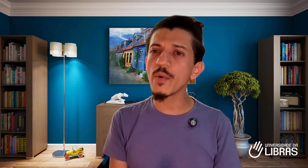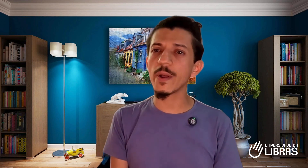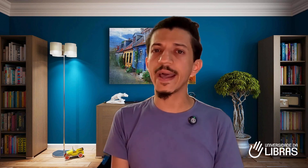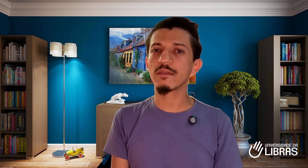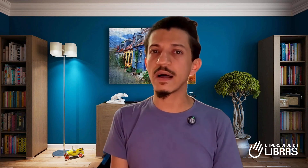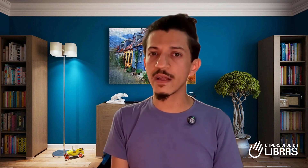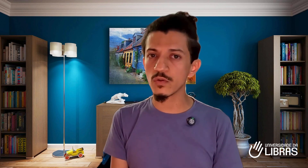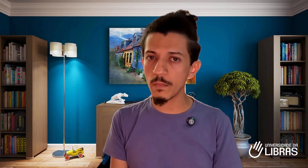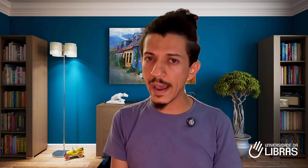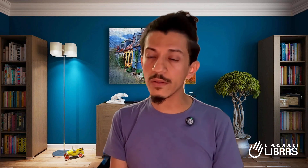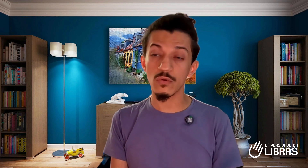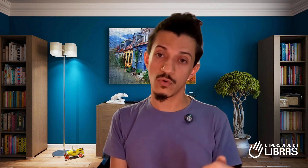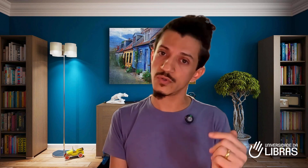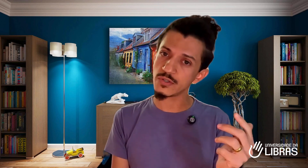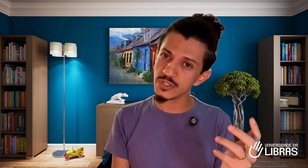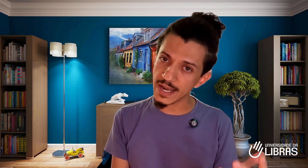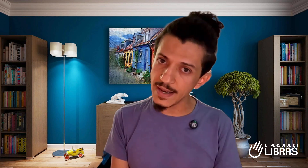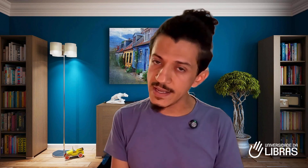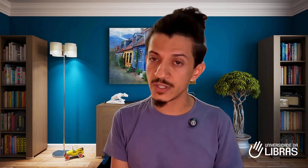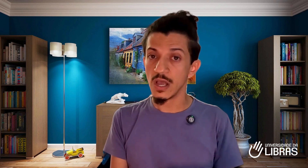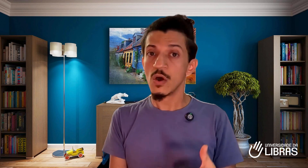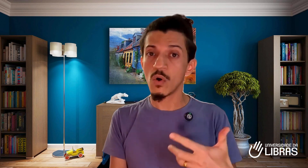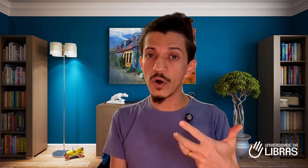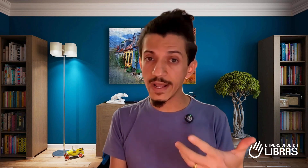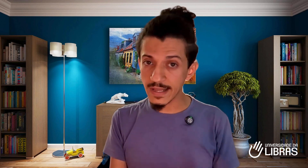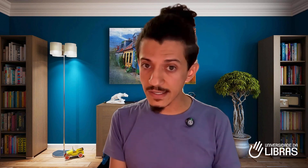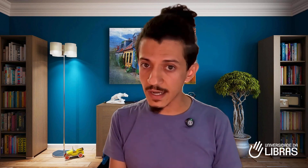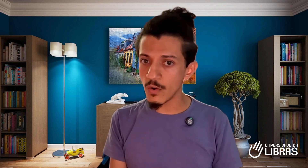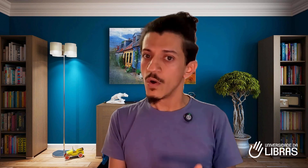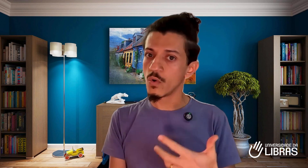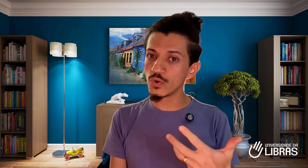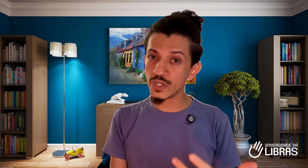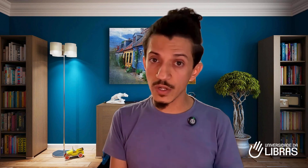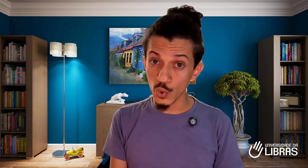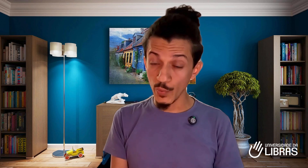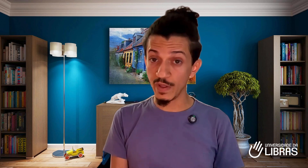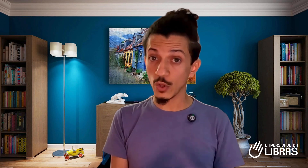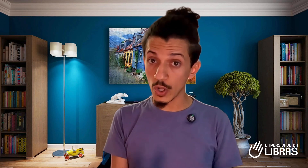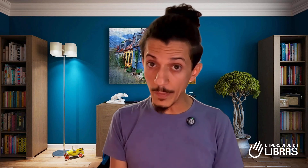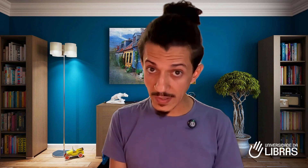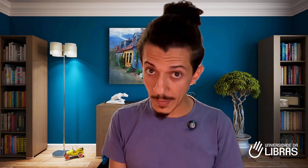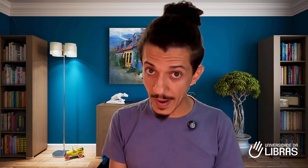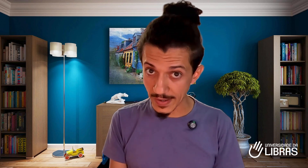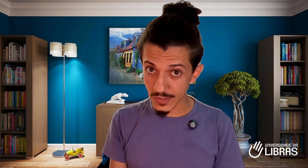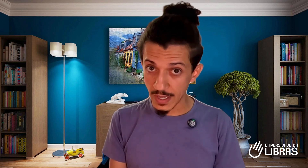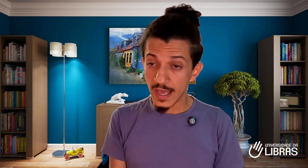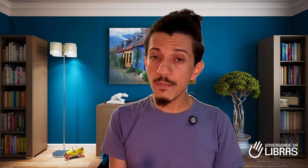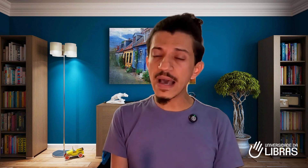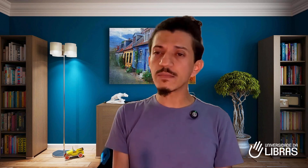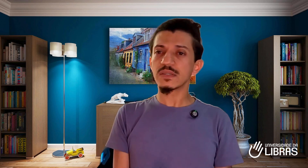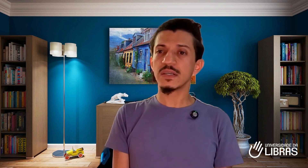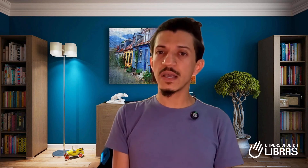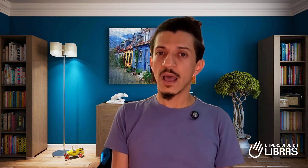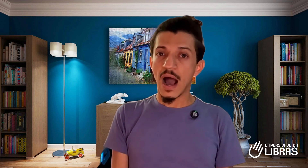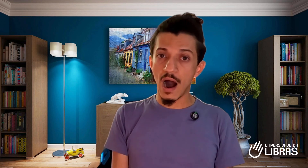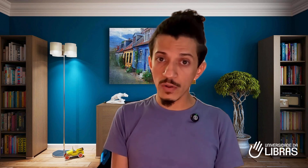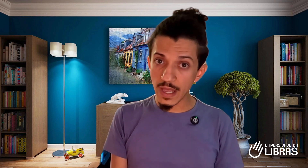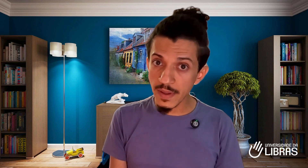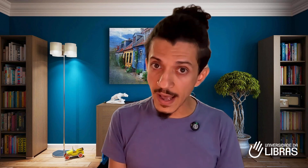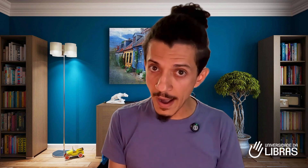oriento lá dentro do método, com os nossos checklists, com a orientação, com o tira-dúvida e todo o passo a passo, e mesmo assim, ao terminar as